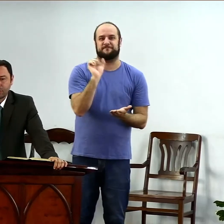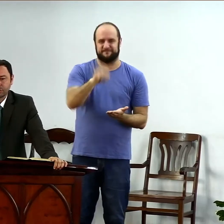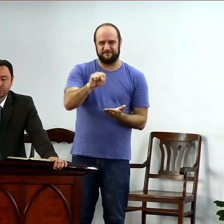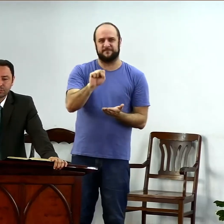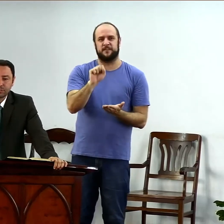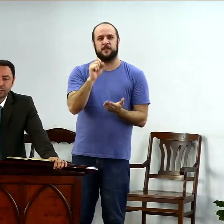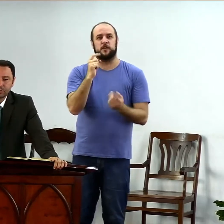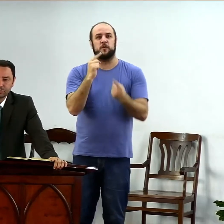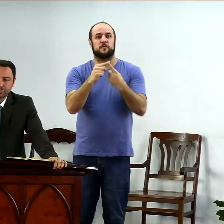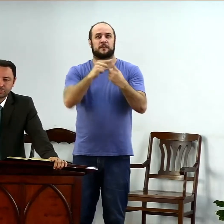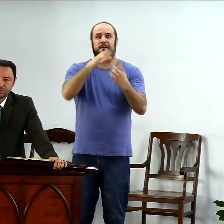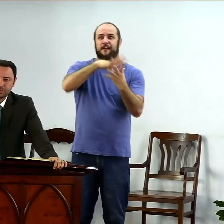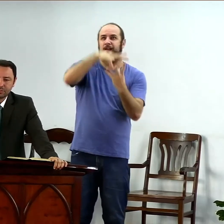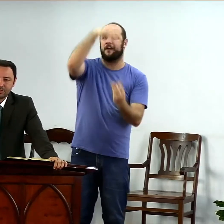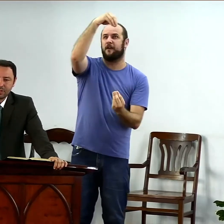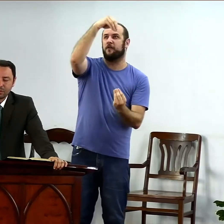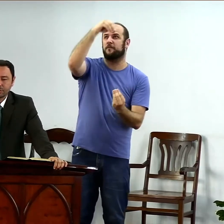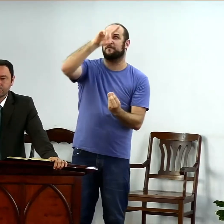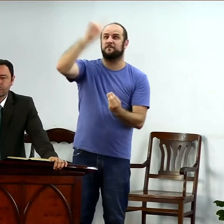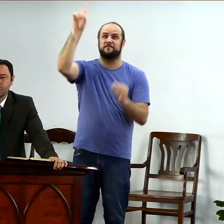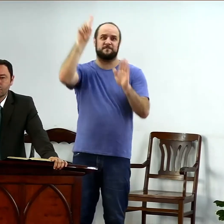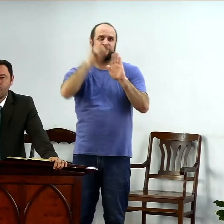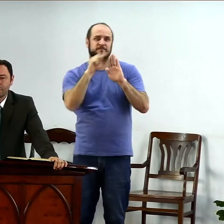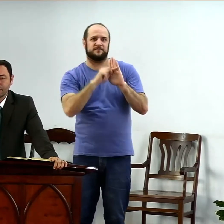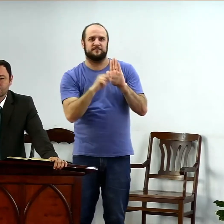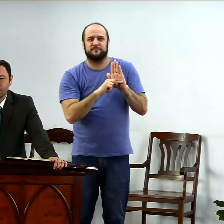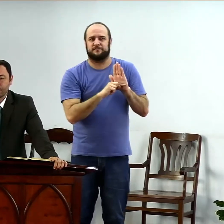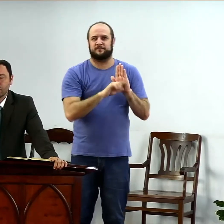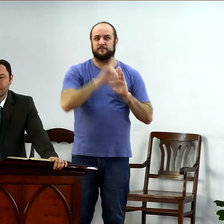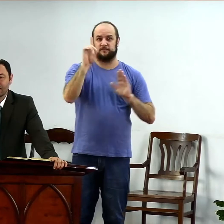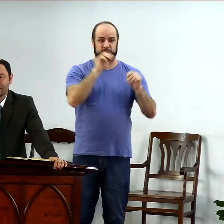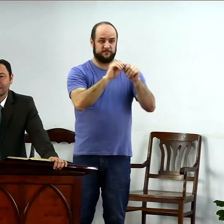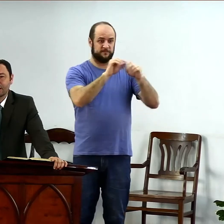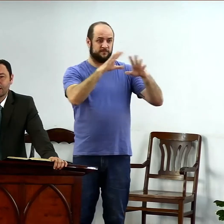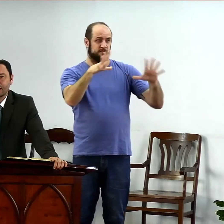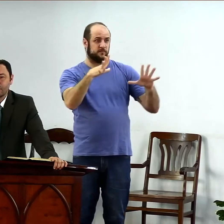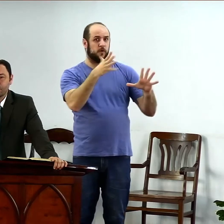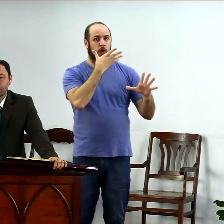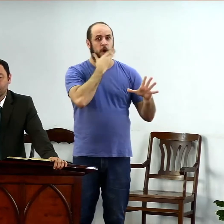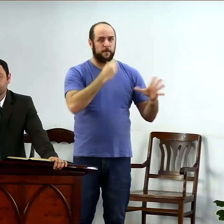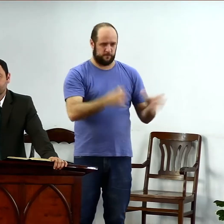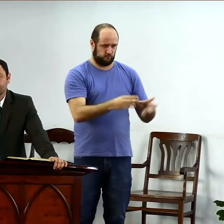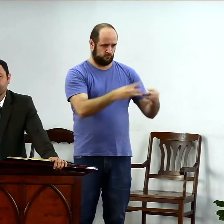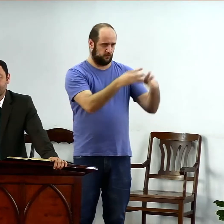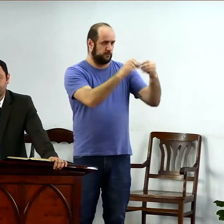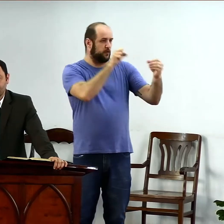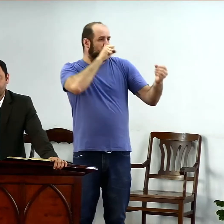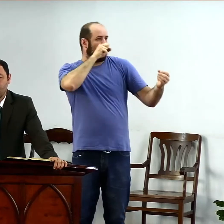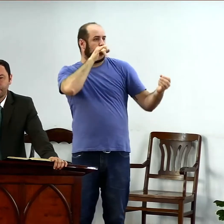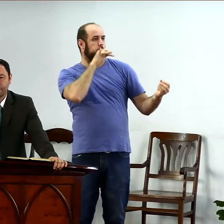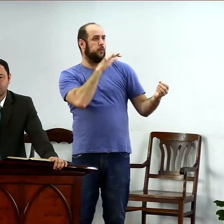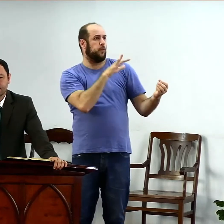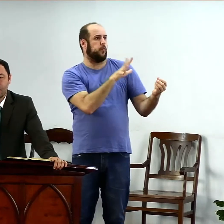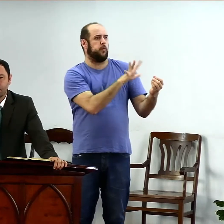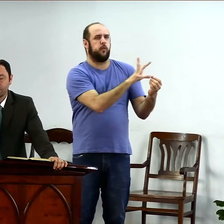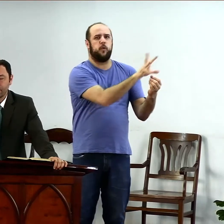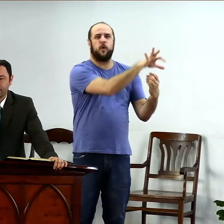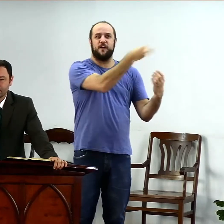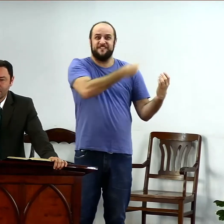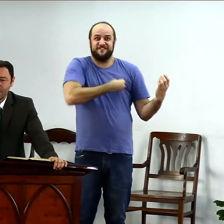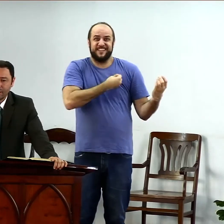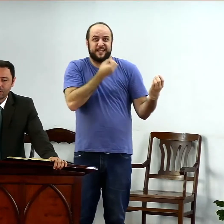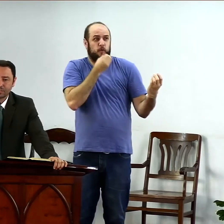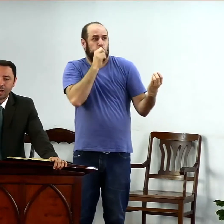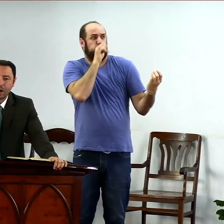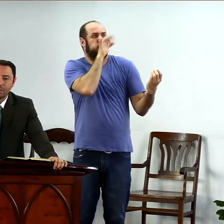é projeto de Deus. Quando Deus criou o homem, Ele soprou na narina o fôlego de vida, e aquele homem passou a ser alma